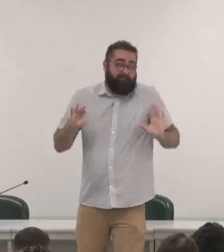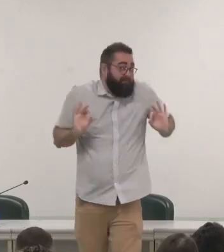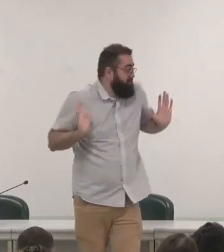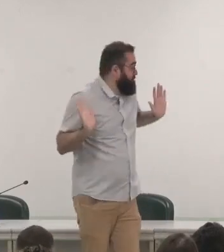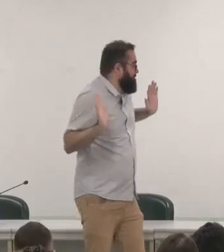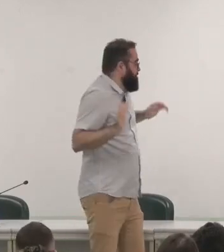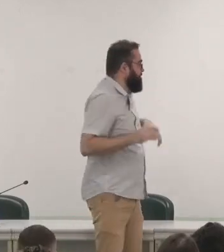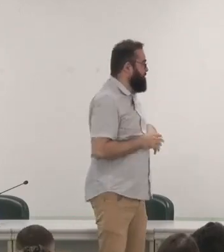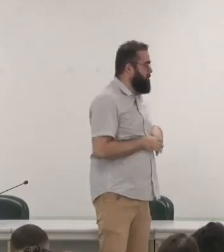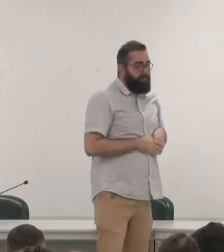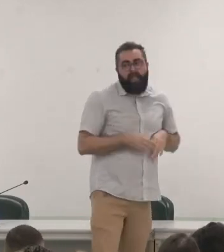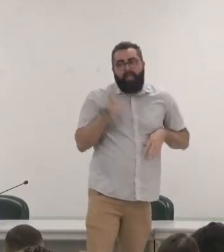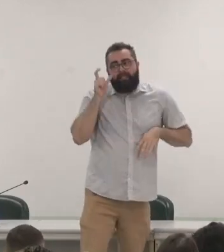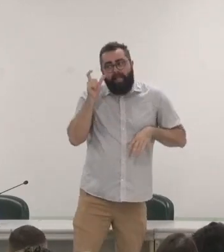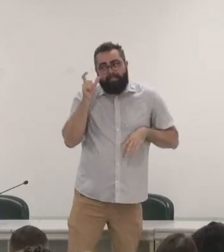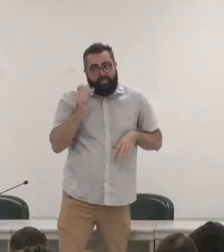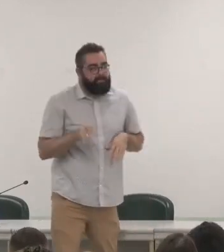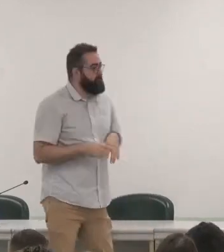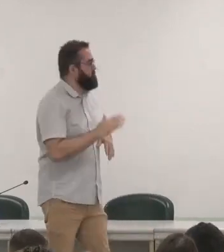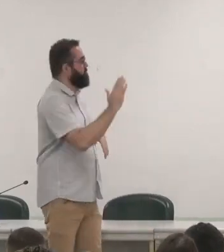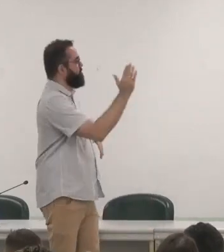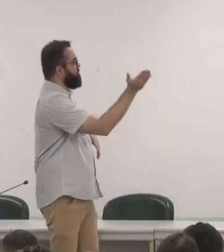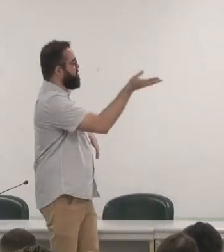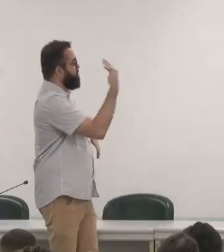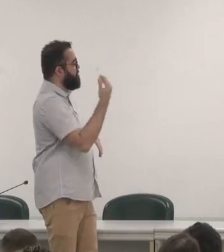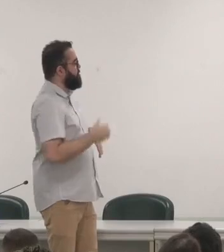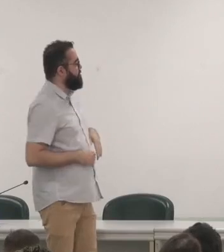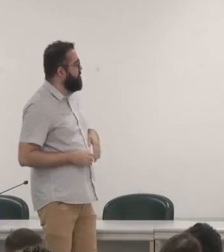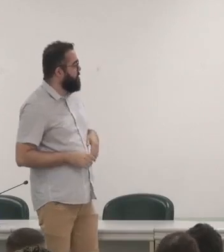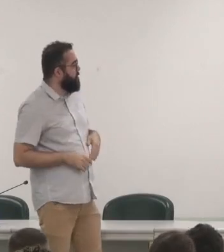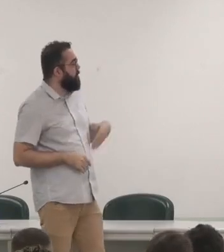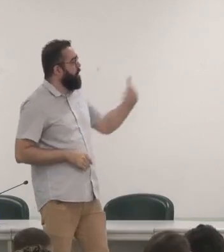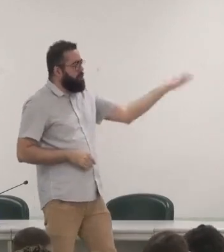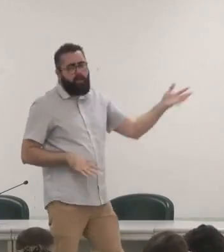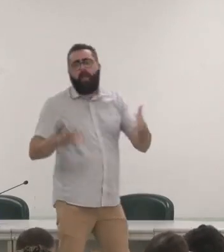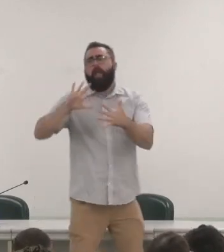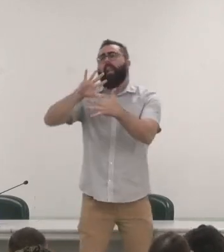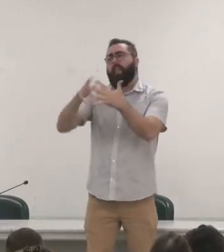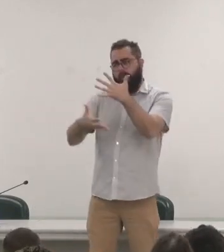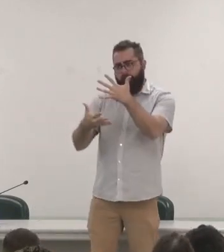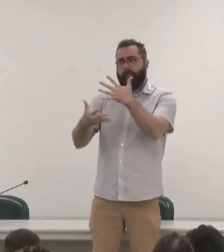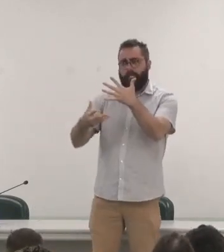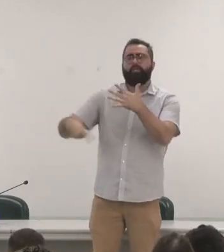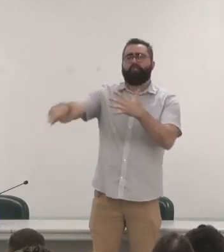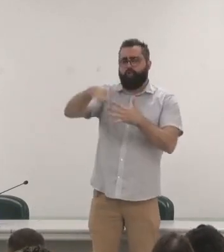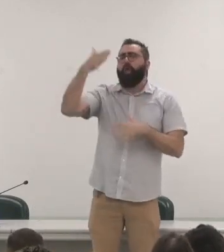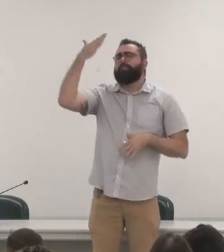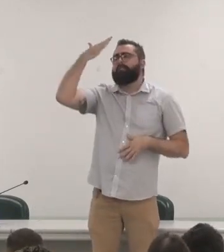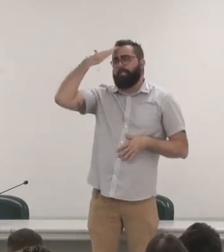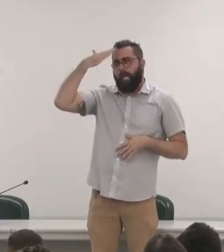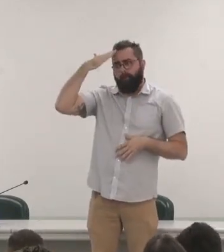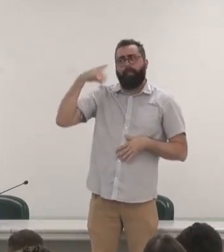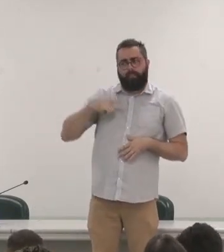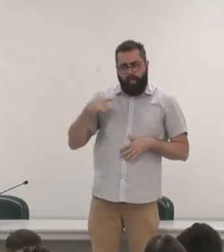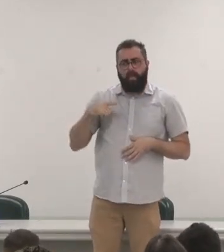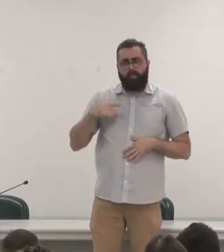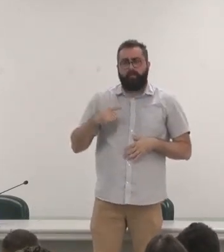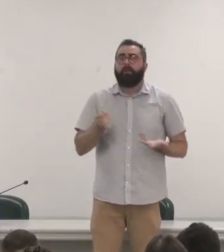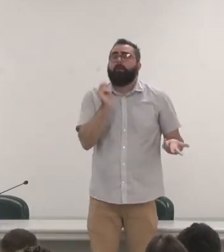isso emerge espontaneamente. Será que vão ter pares mínimos? Bem, vamos dar uma olhada aqui nessas pesquisas, porque em Libras